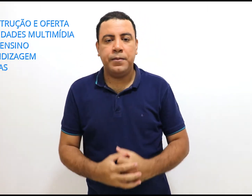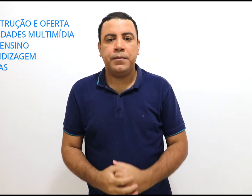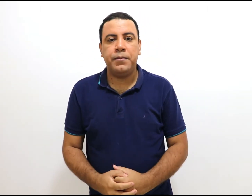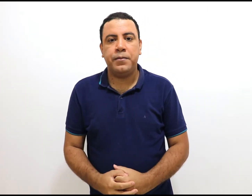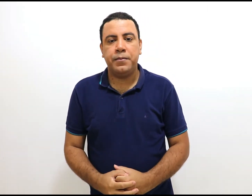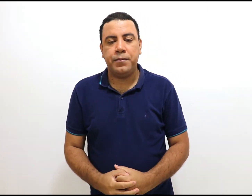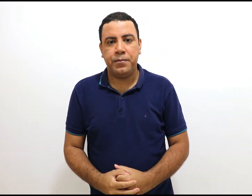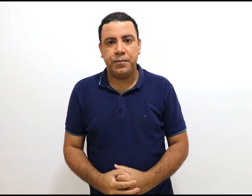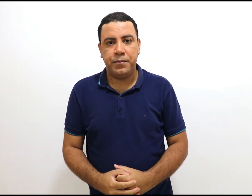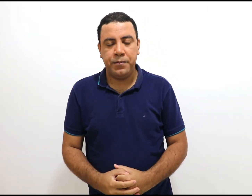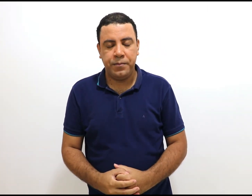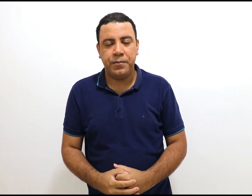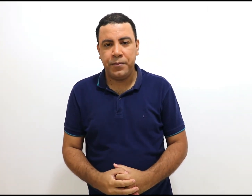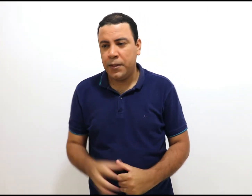Libras.